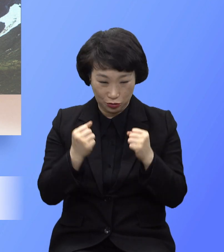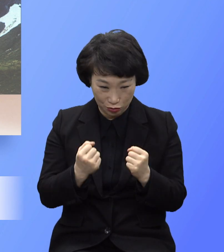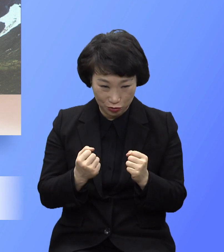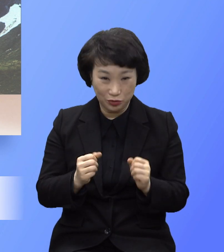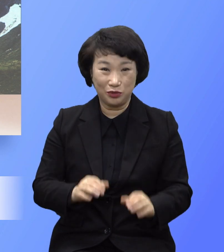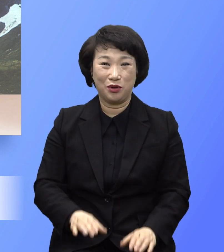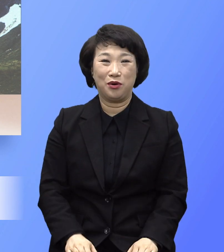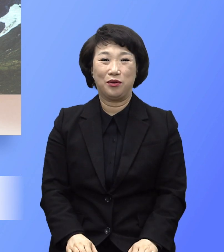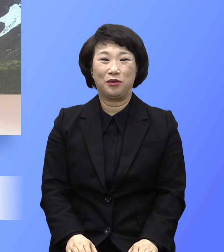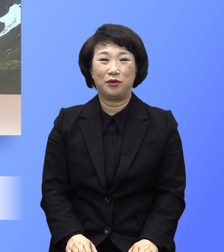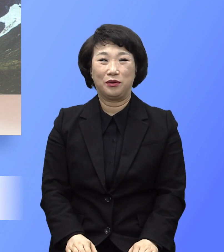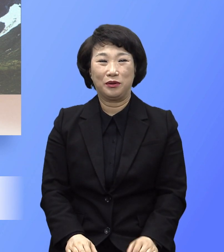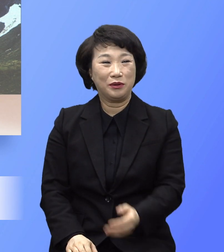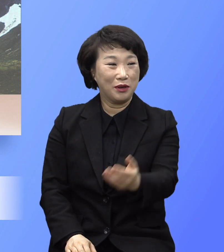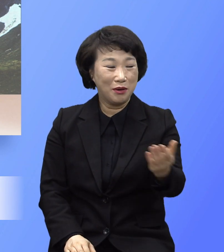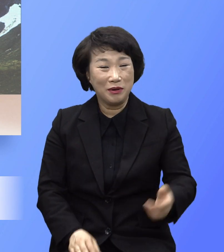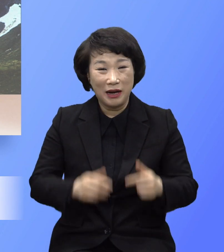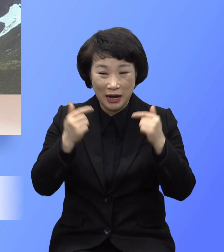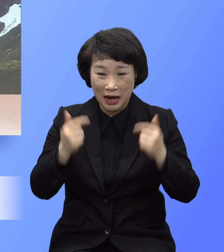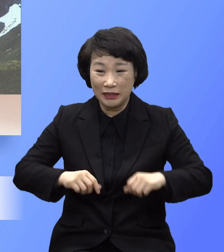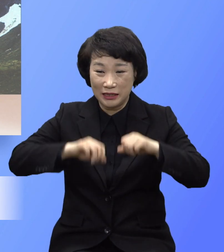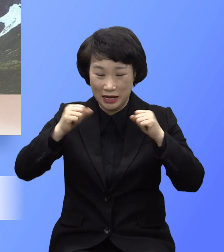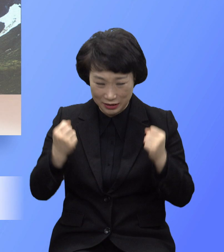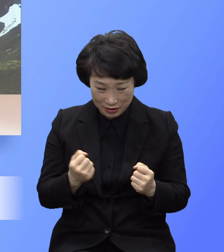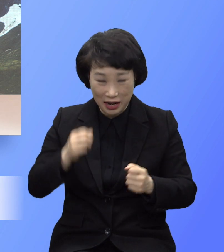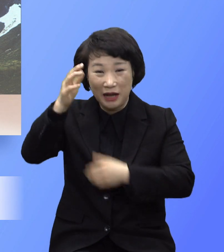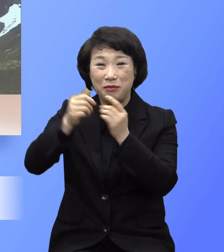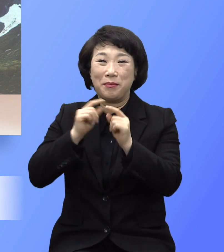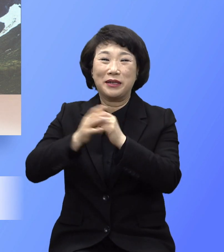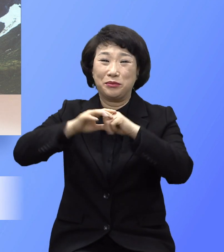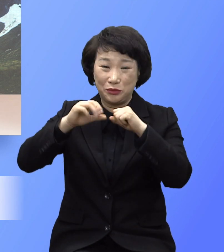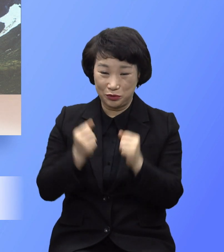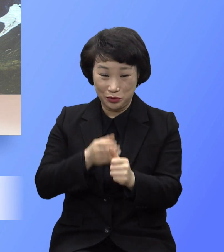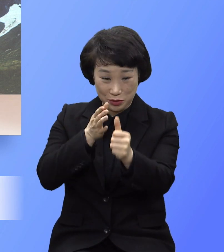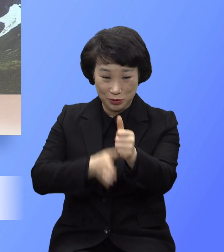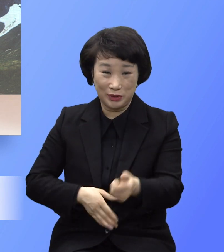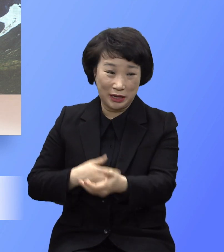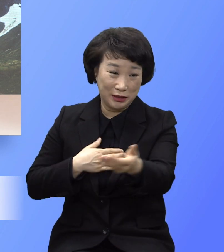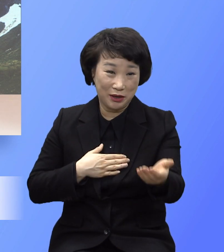복종하여. 여러분 항상 하나님 말씀에 복종하여,